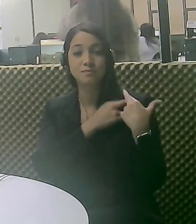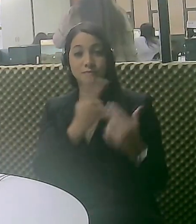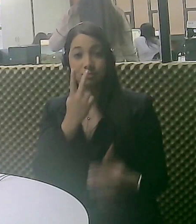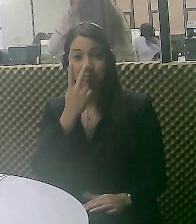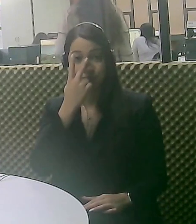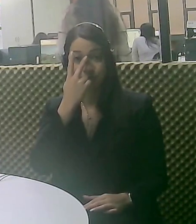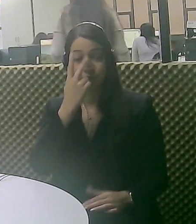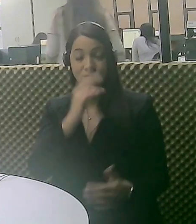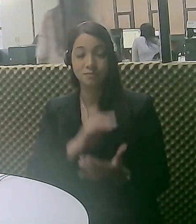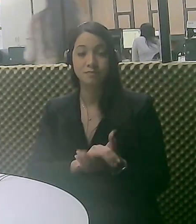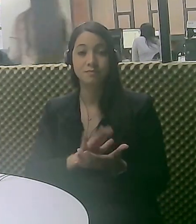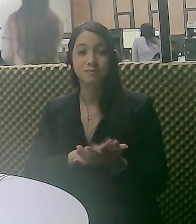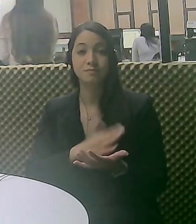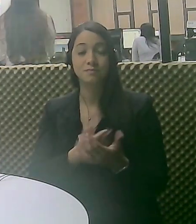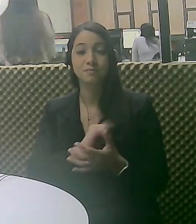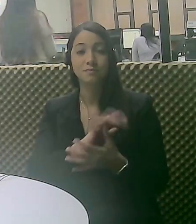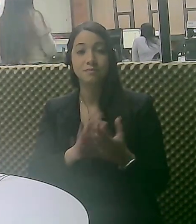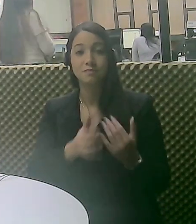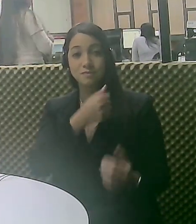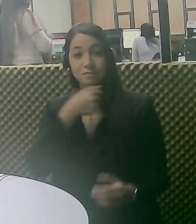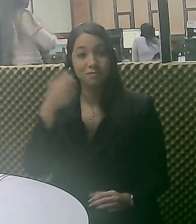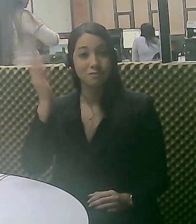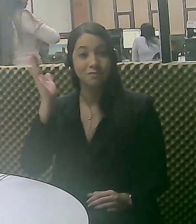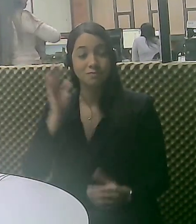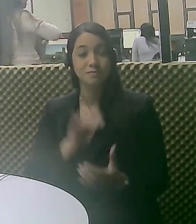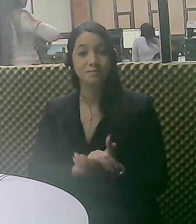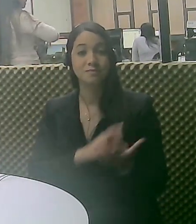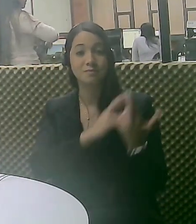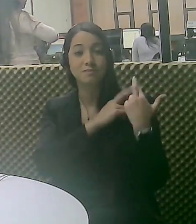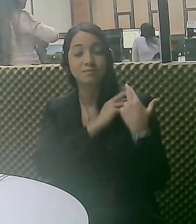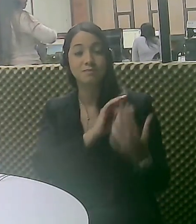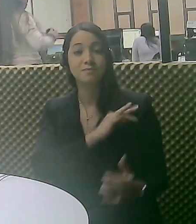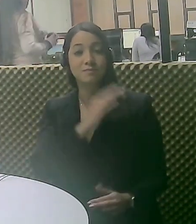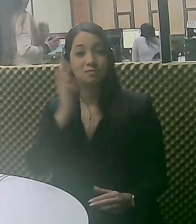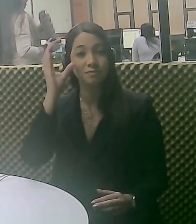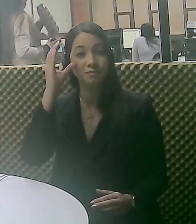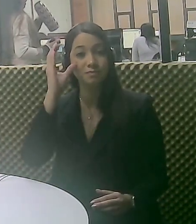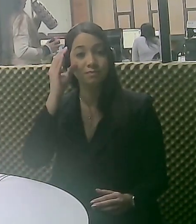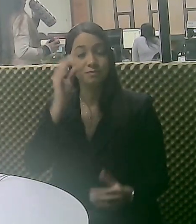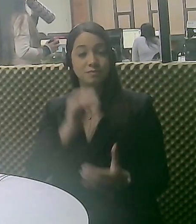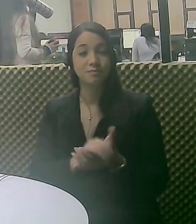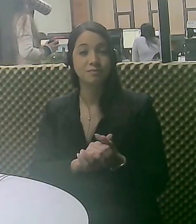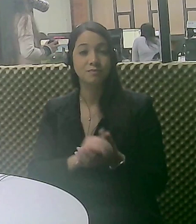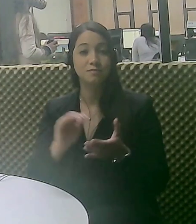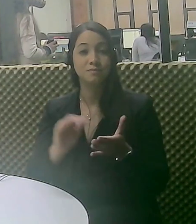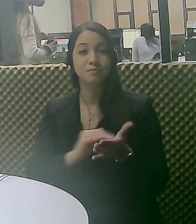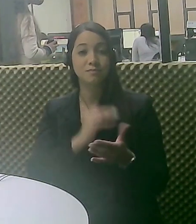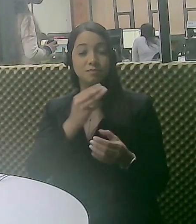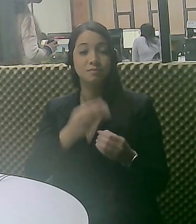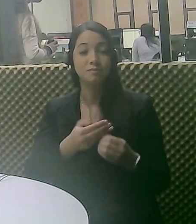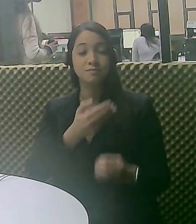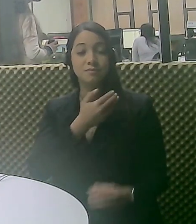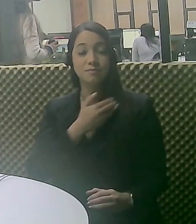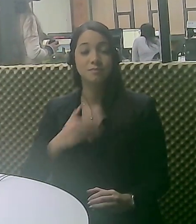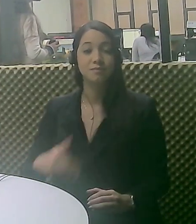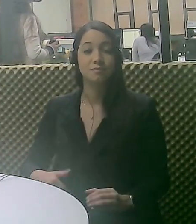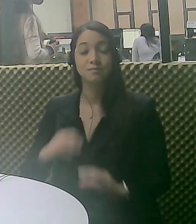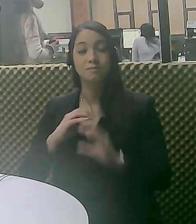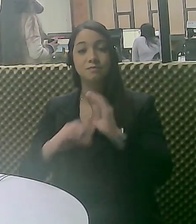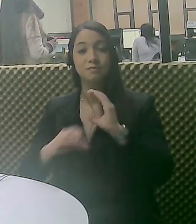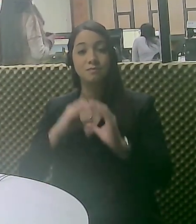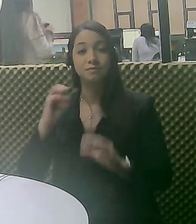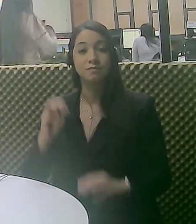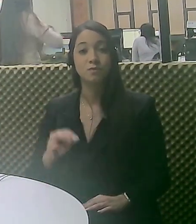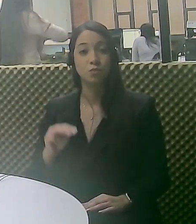edição, Vanessa Gianotti. Tradução em Libras, Amanda Valentim. Responsável técnico, Cristiano Silva. Secretário Municipal de